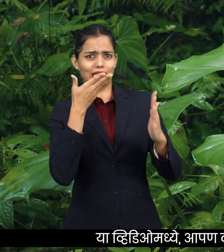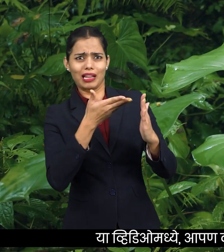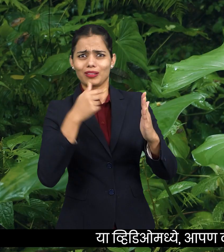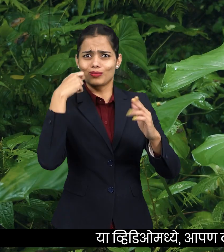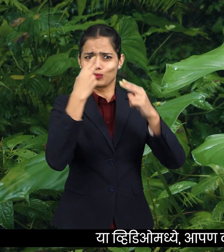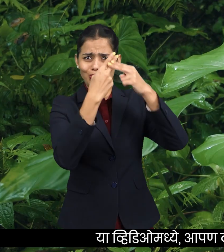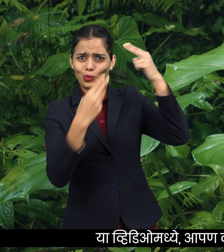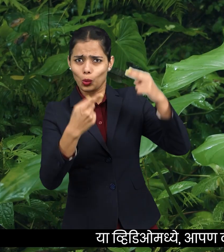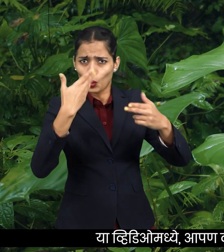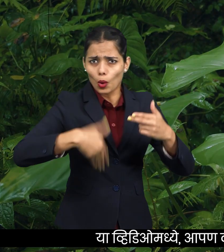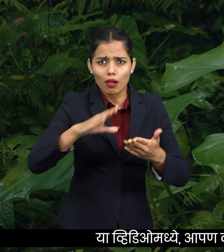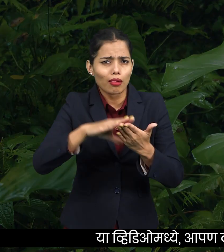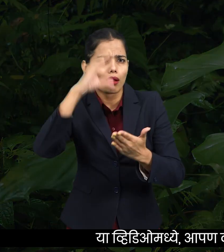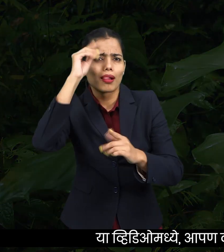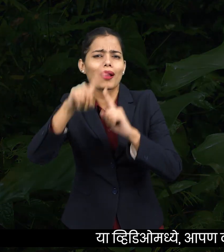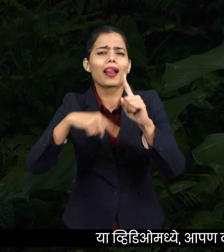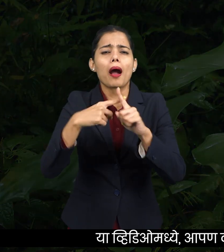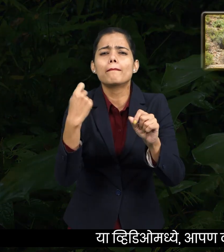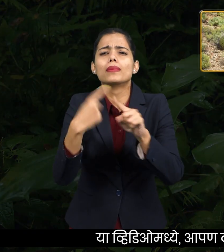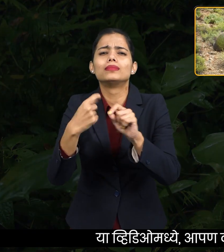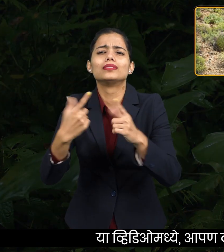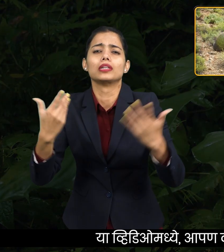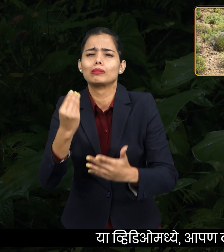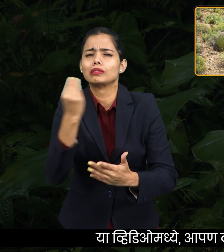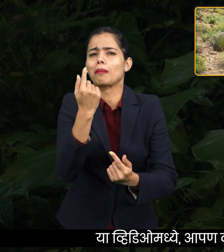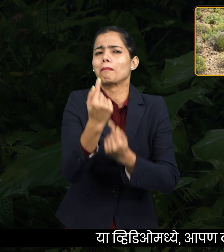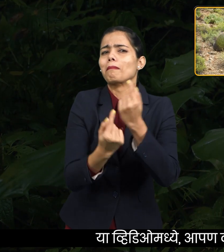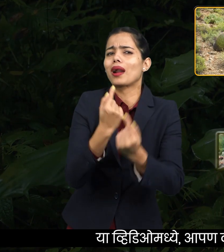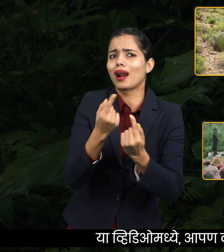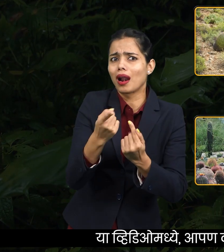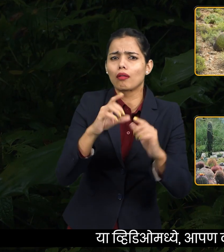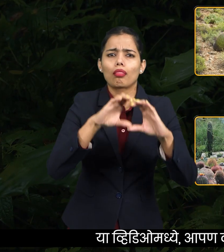या व्हिडिओमध्ये आपण काही वनस्पतींमध्ये अनुकूलन,